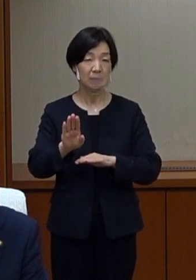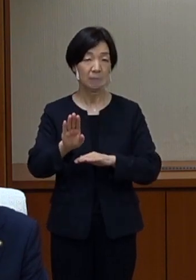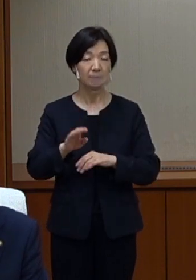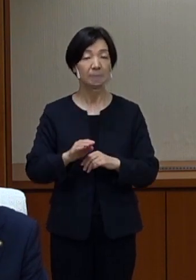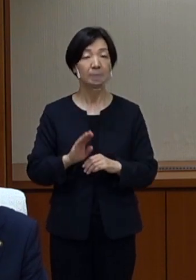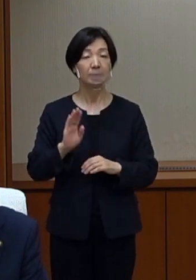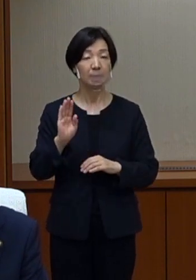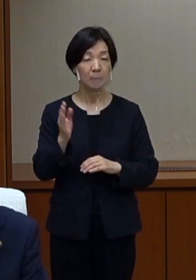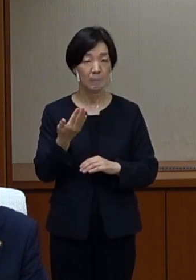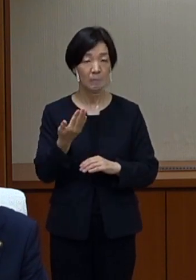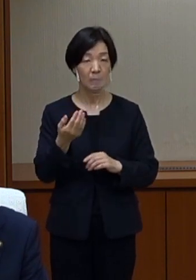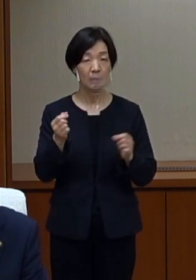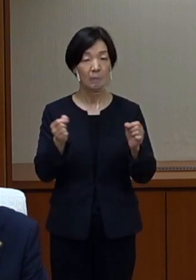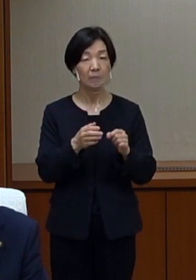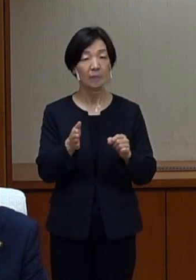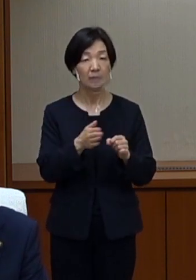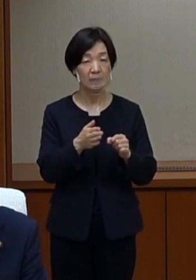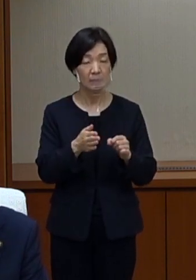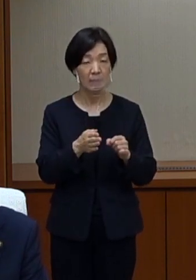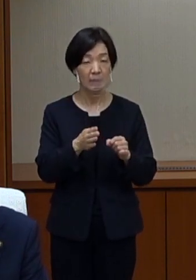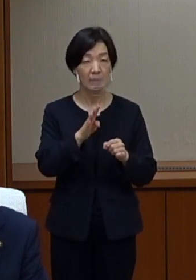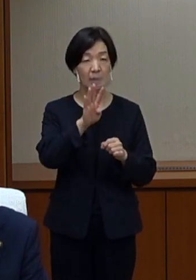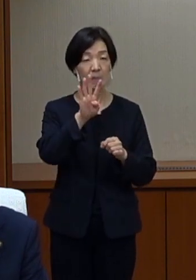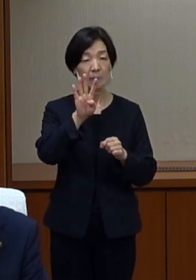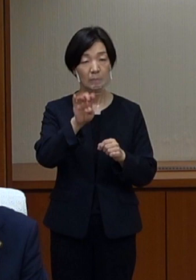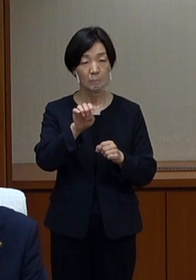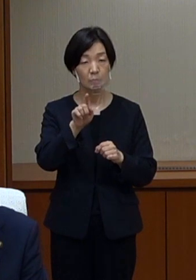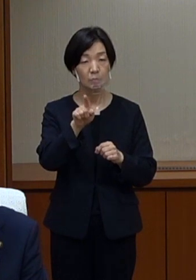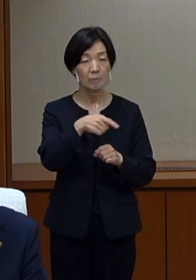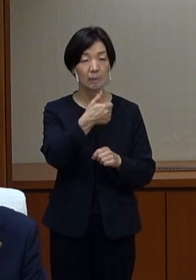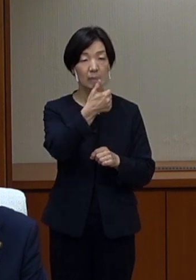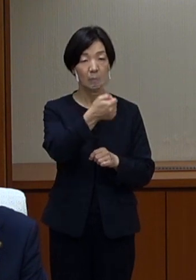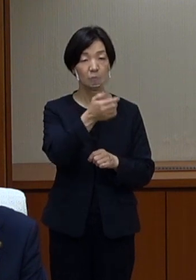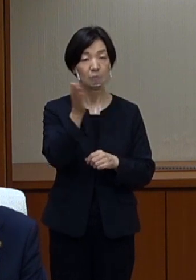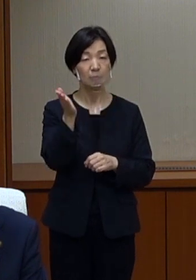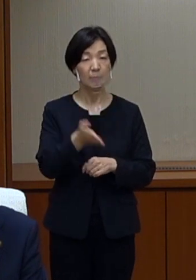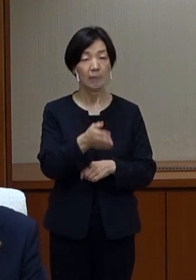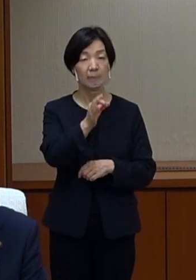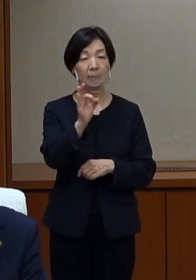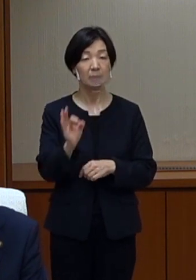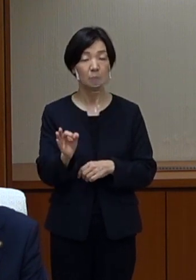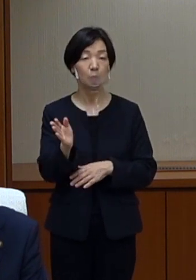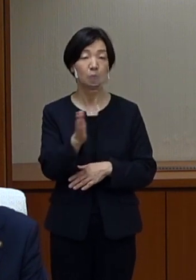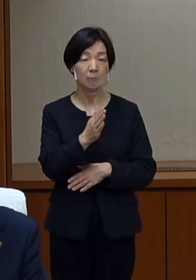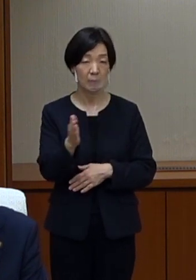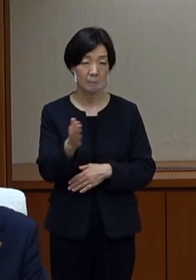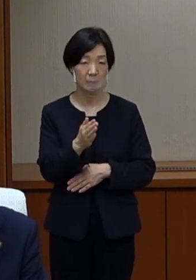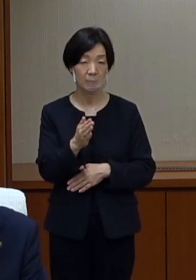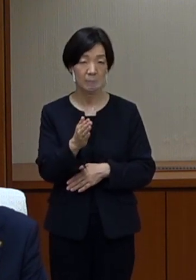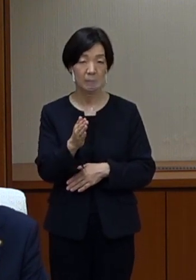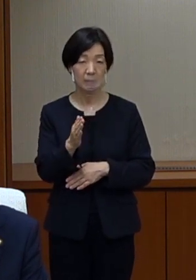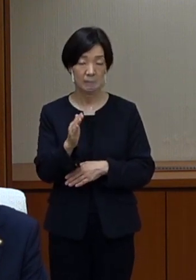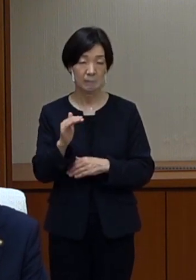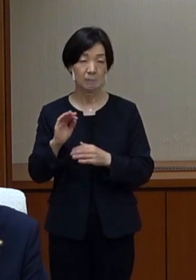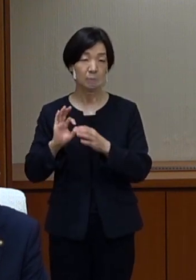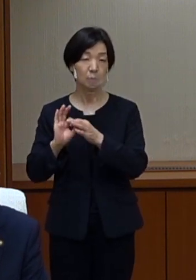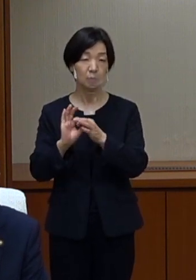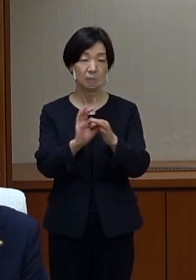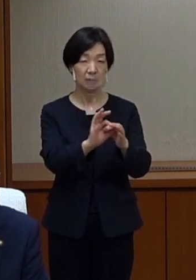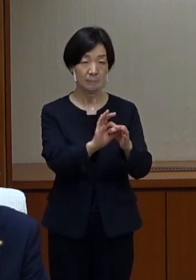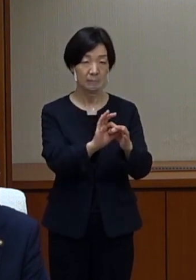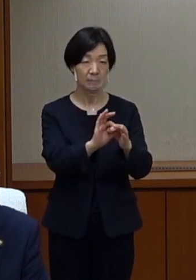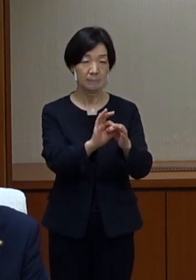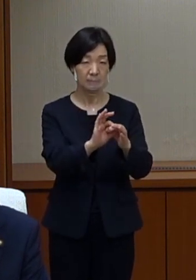ここ数日は 40% から 50% の間で推移しており、こちら